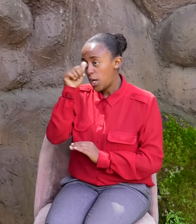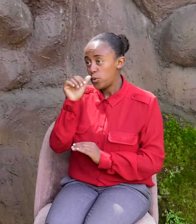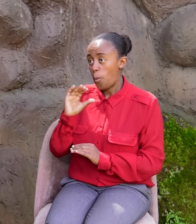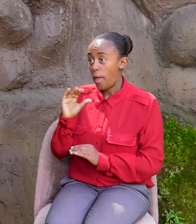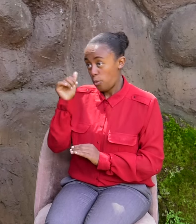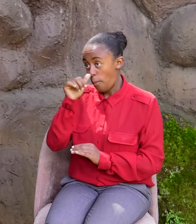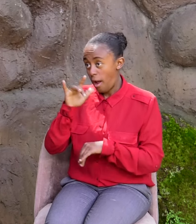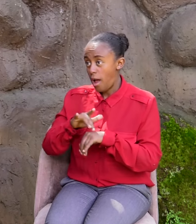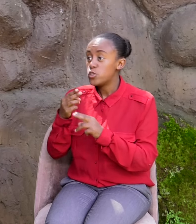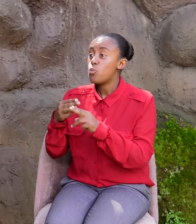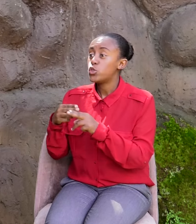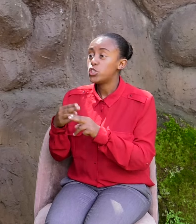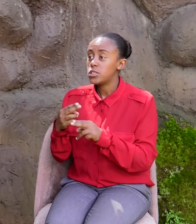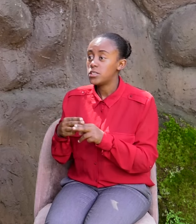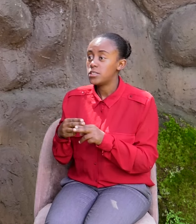የኢትዮጵያ ስሞች